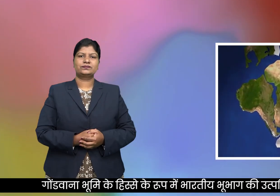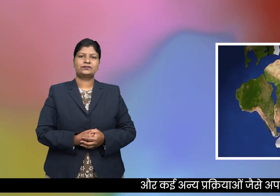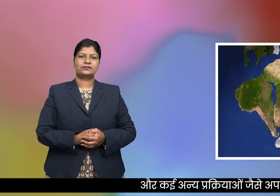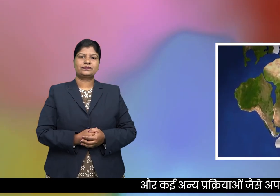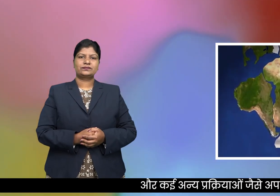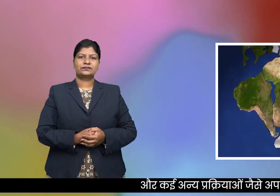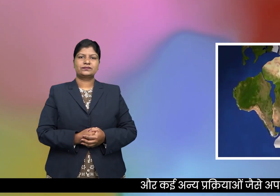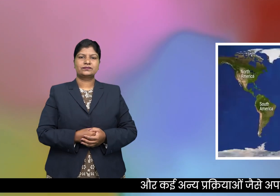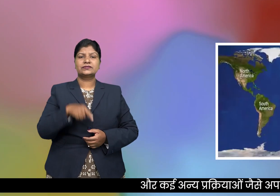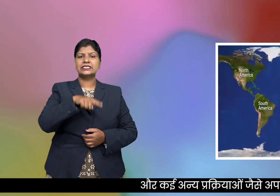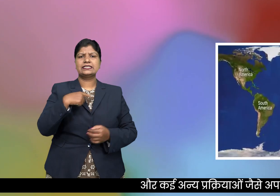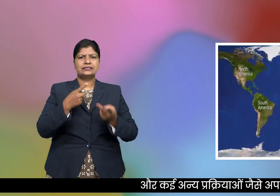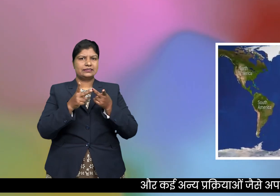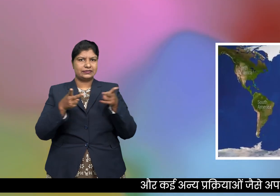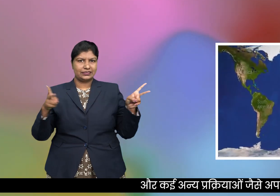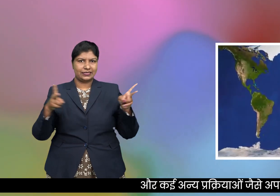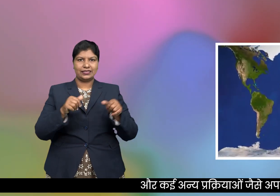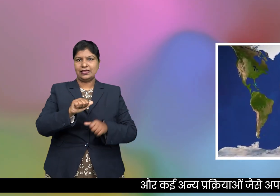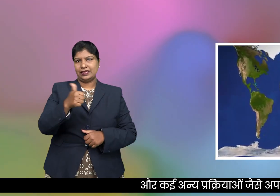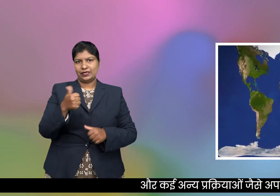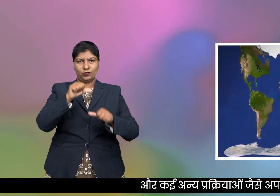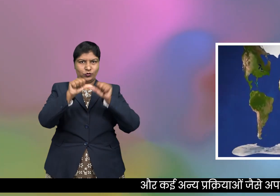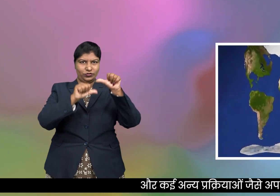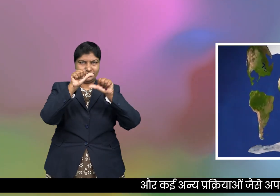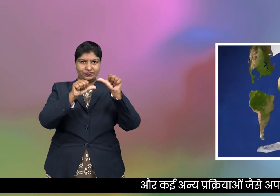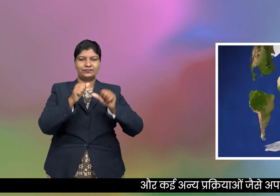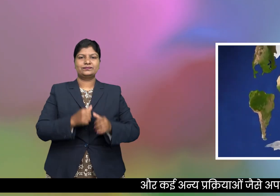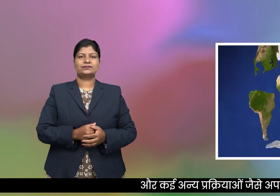और कई अन्य प्रक्रियाओं जैसे अपक्षय,